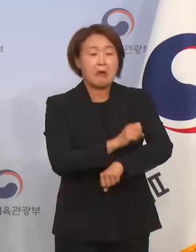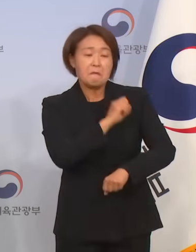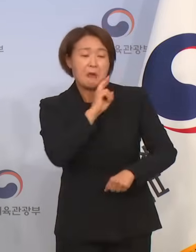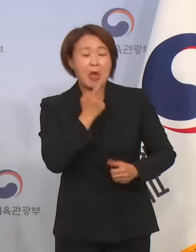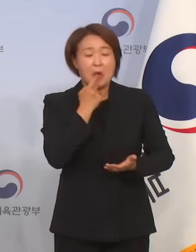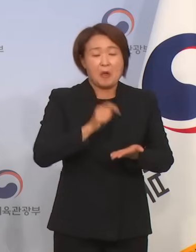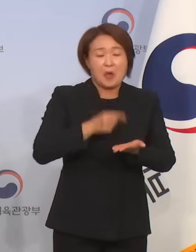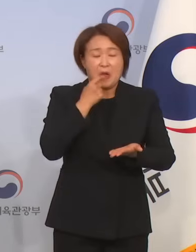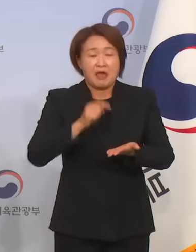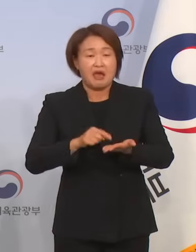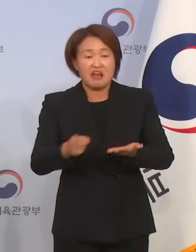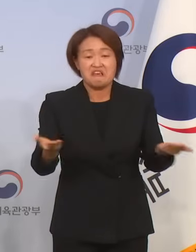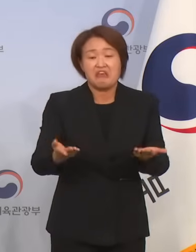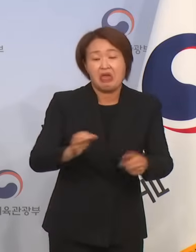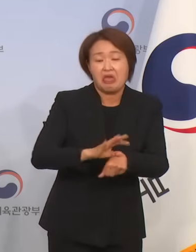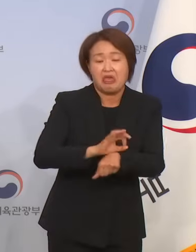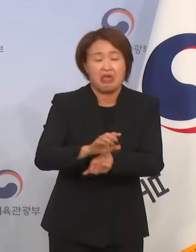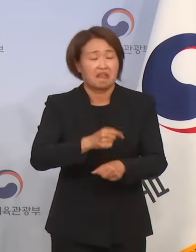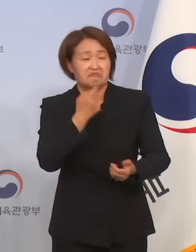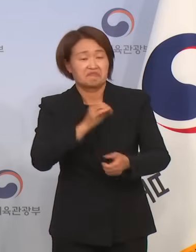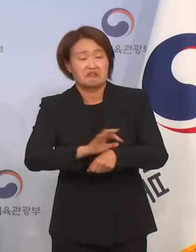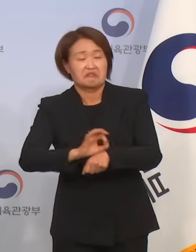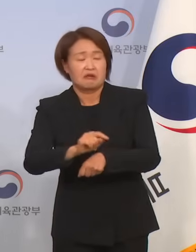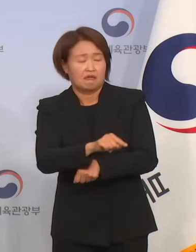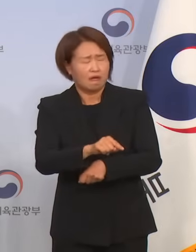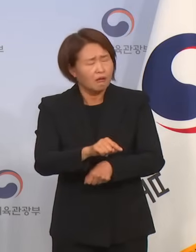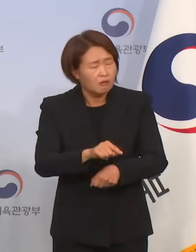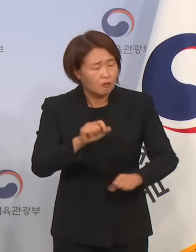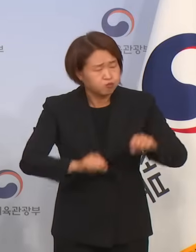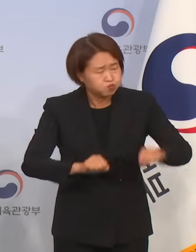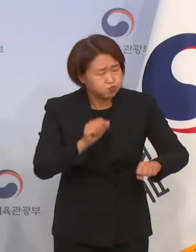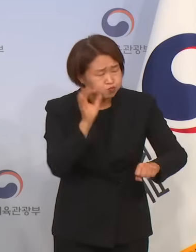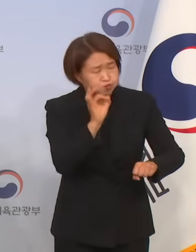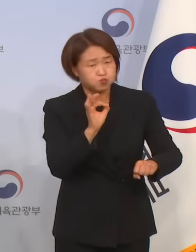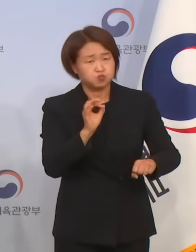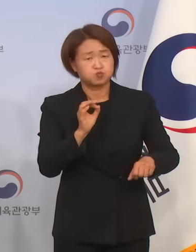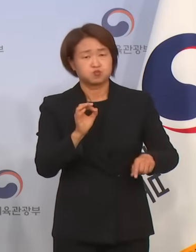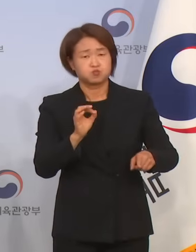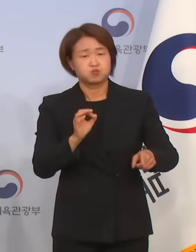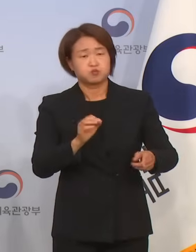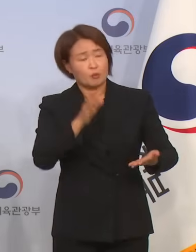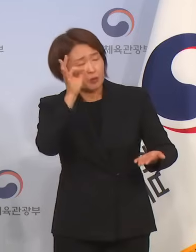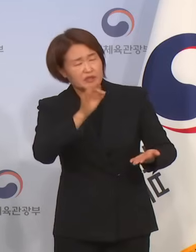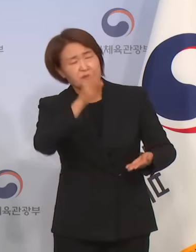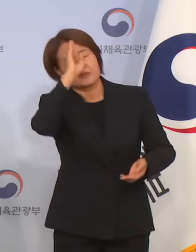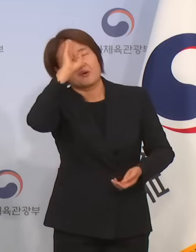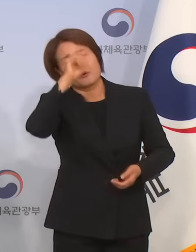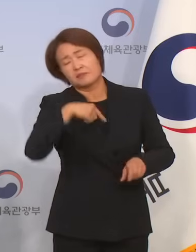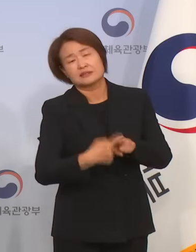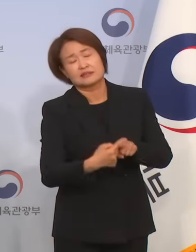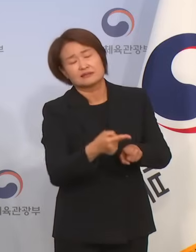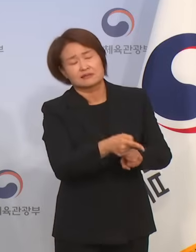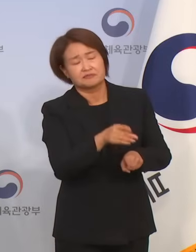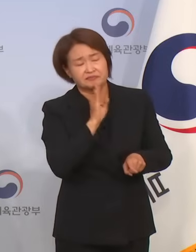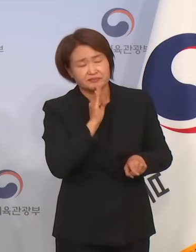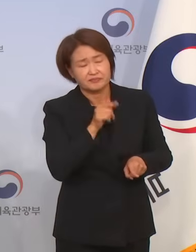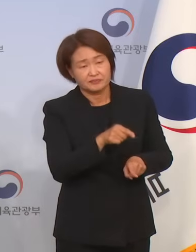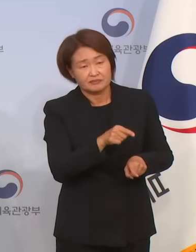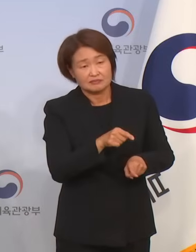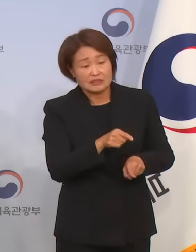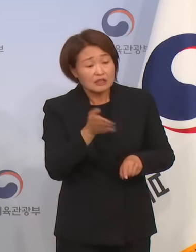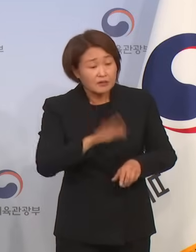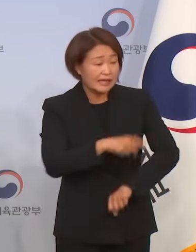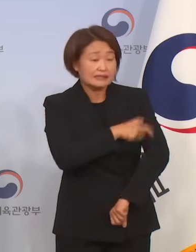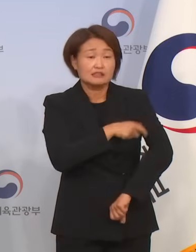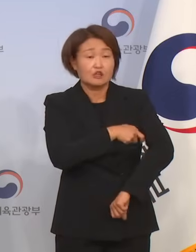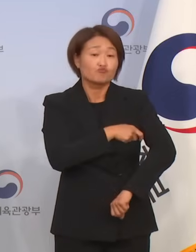편의주의적으로 모든 업무를 처리하는 그런 그 고질적인 부분이 있음에도 불구하고